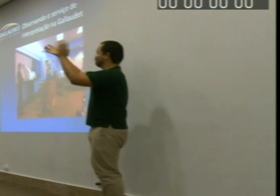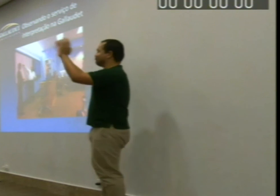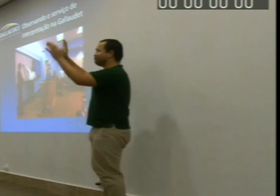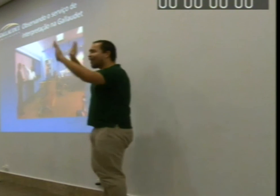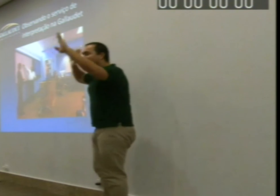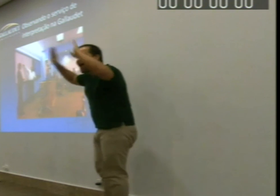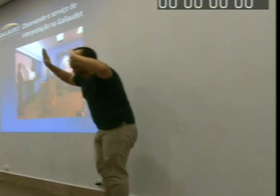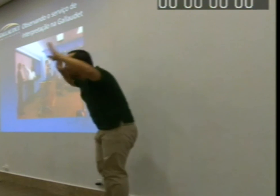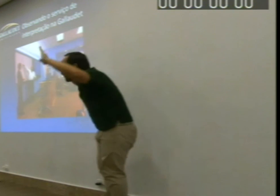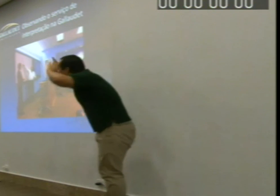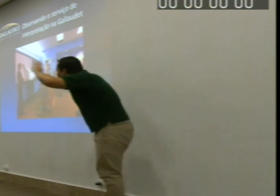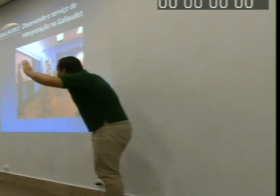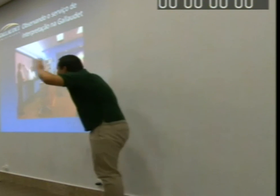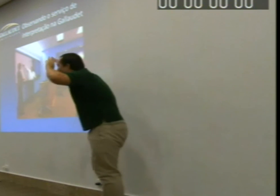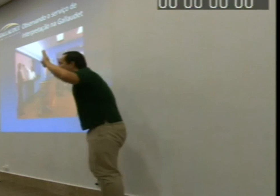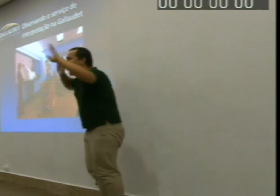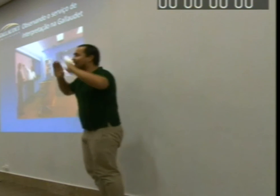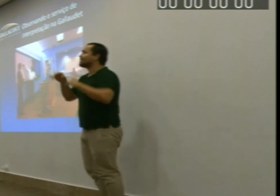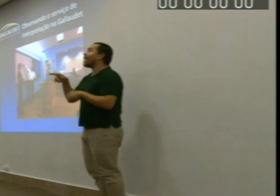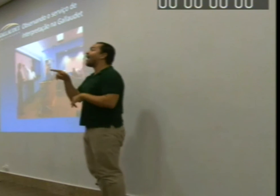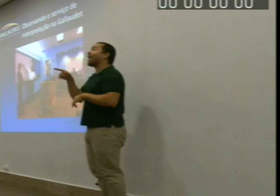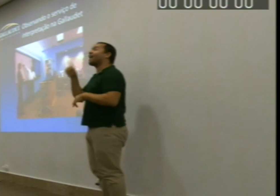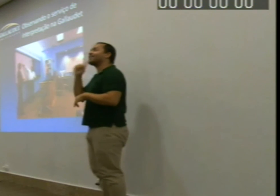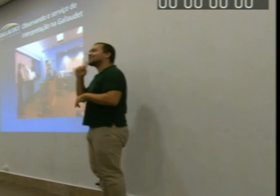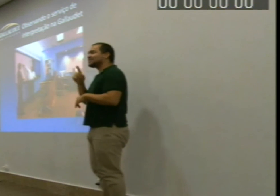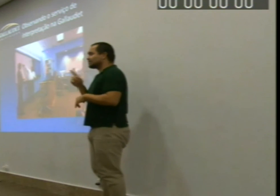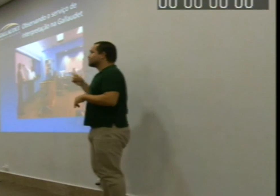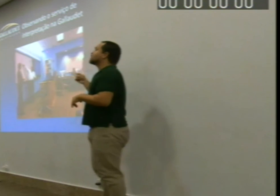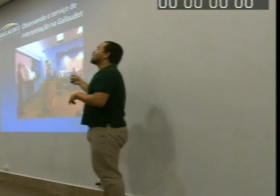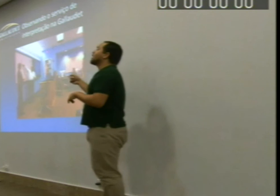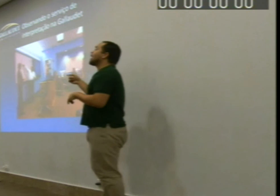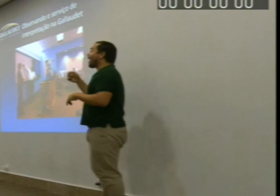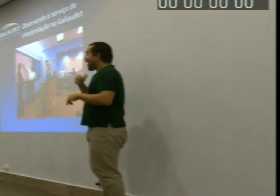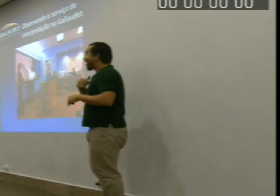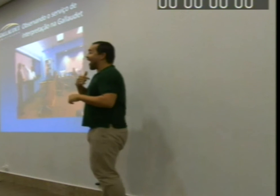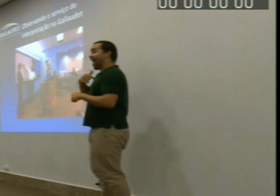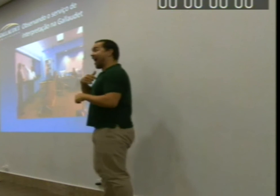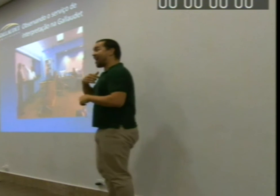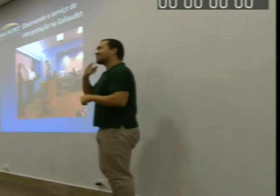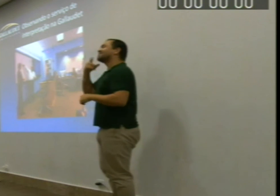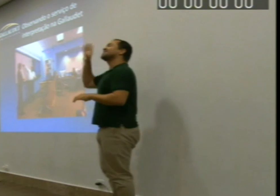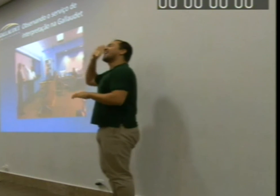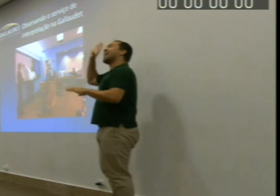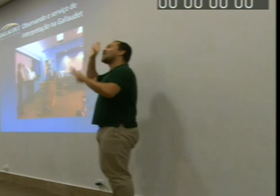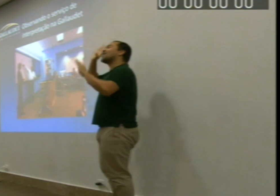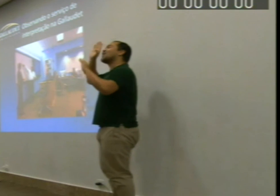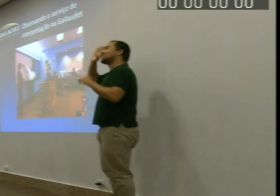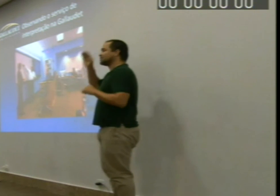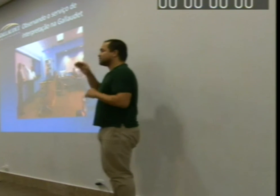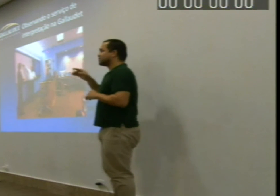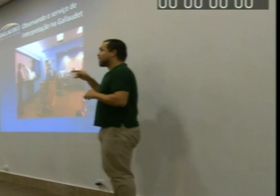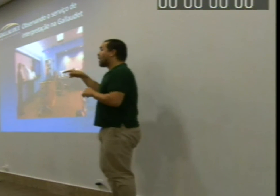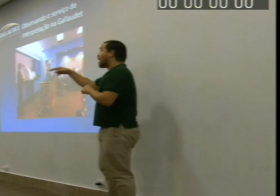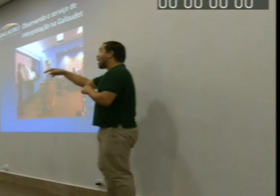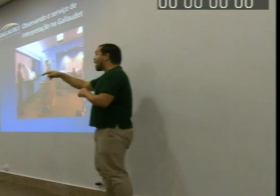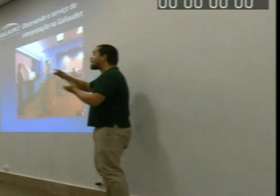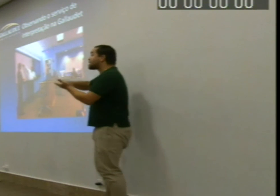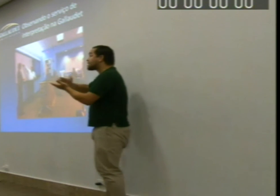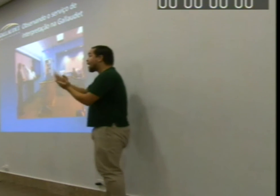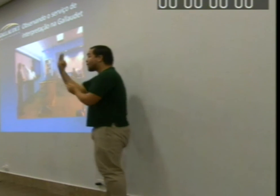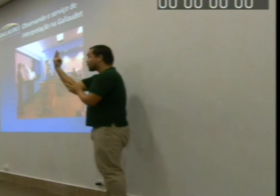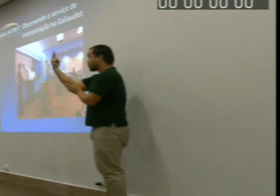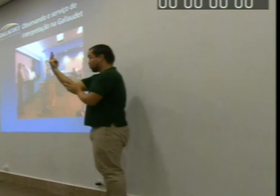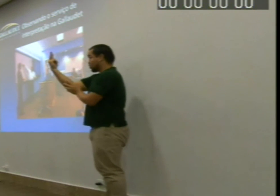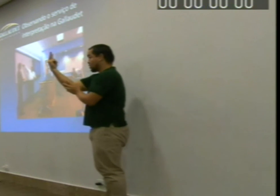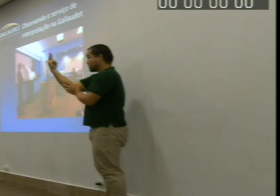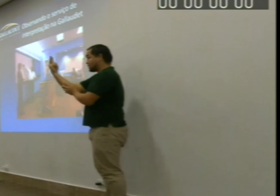beleza o professor é surdo né vai sinalizar aí eu então fiquei sonhando né